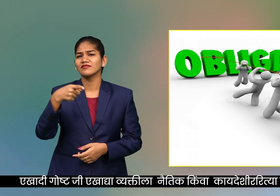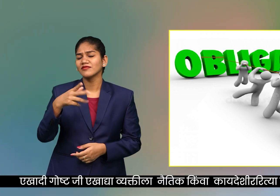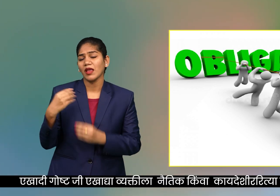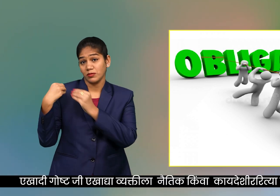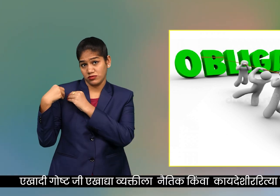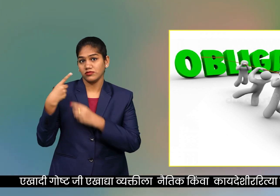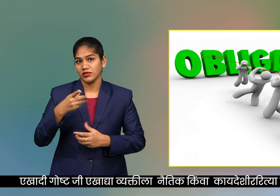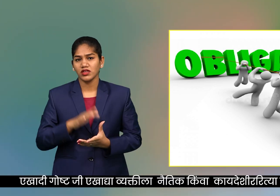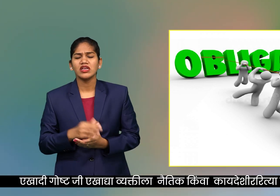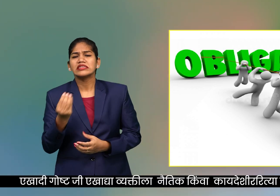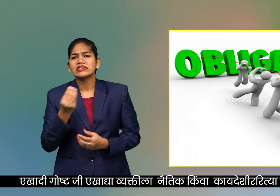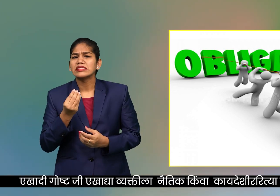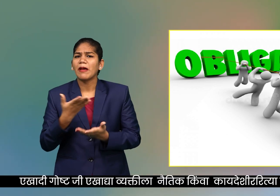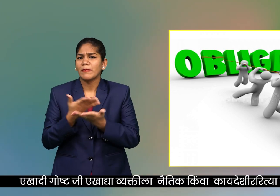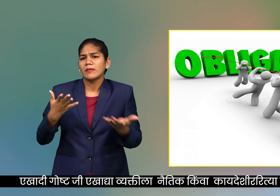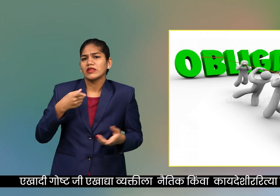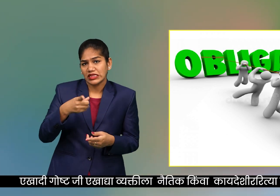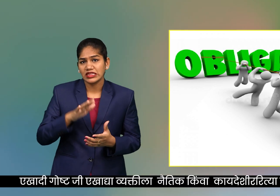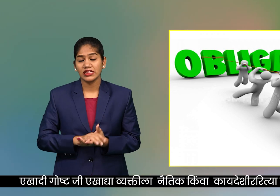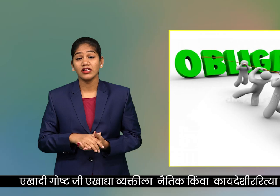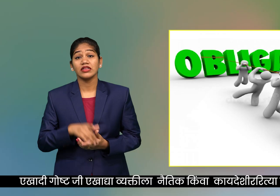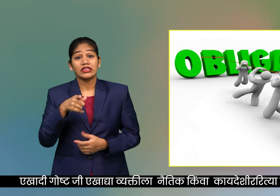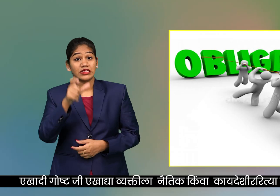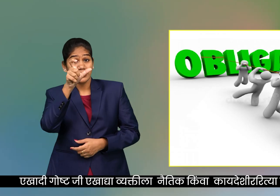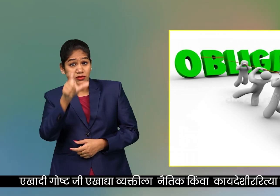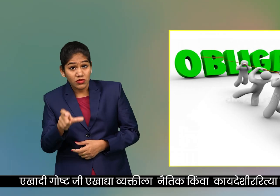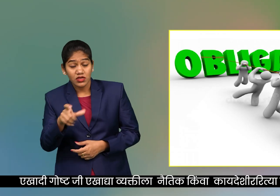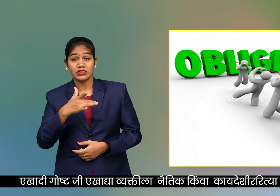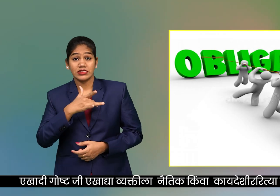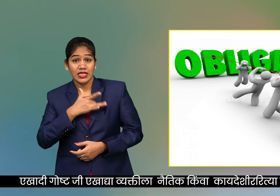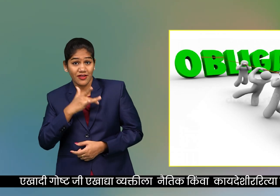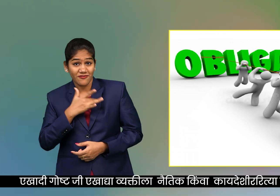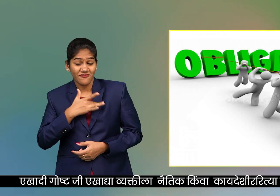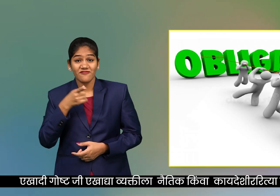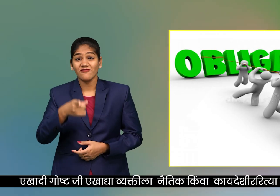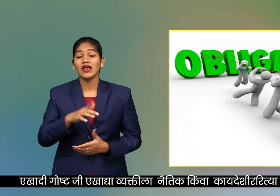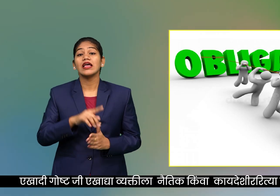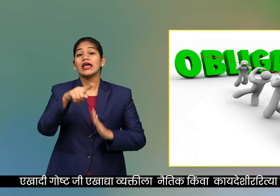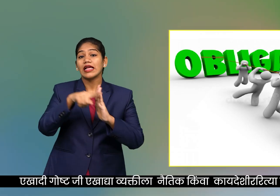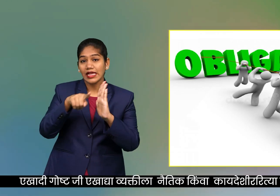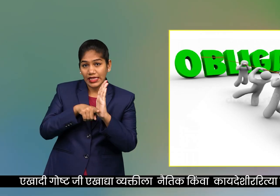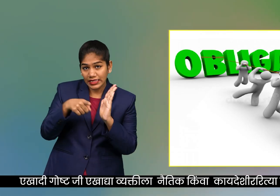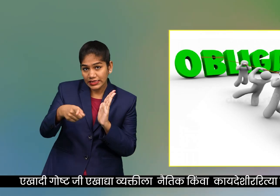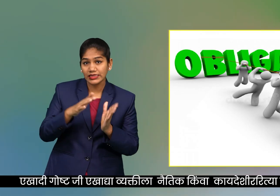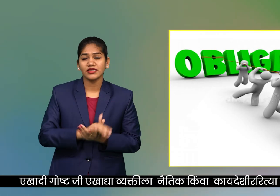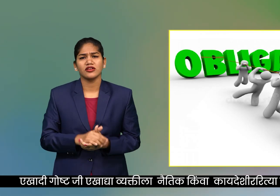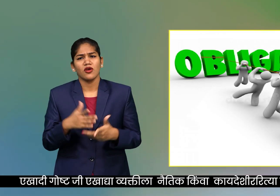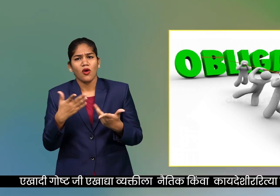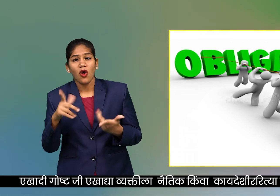म्हणजे एखादी गोष्ट जी एखाद्या व्यक्तीला नैतिक किंवा कायदेशीररित्या करण्यास भाग पाडले जाते.